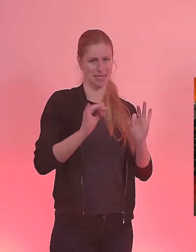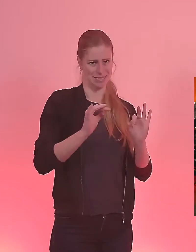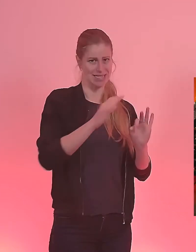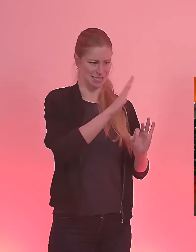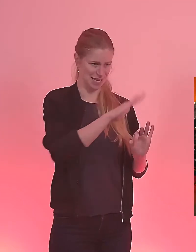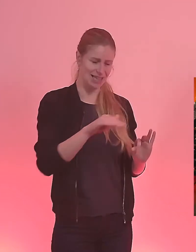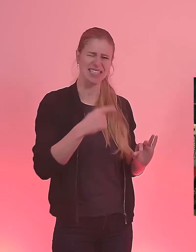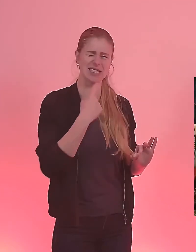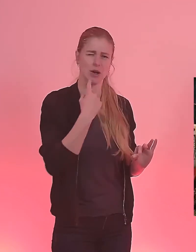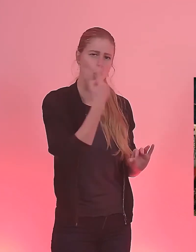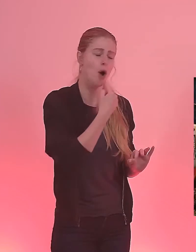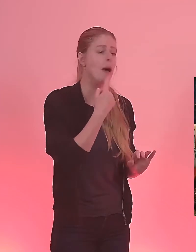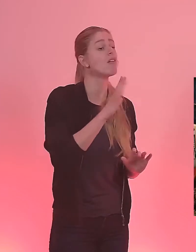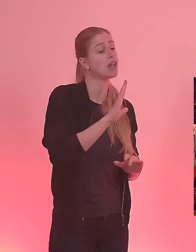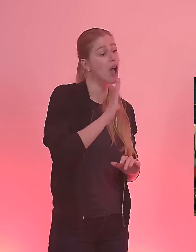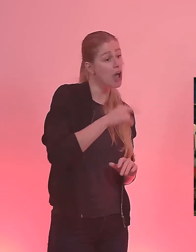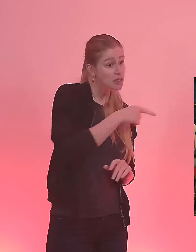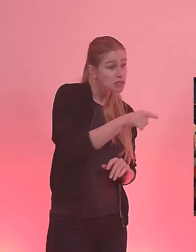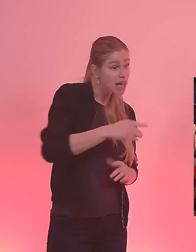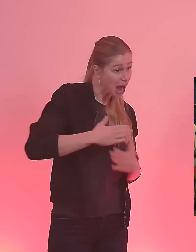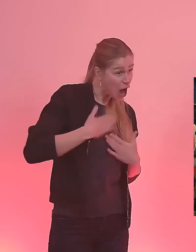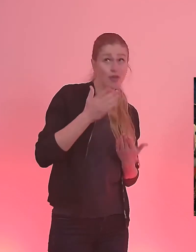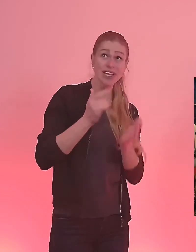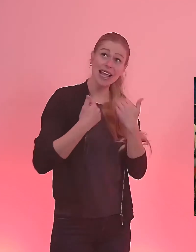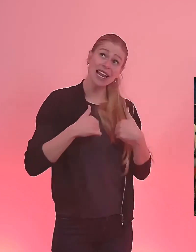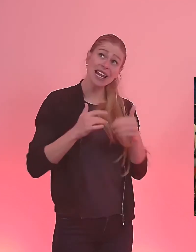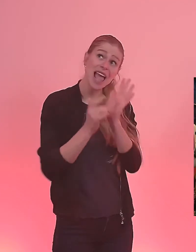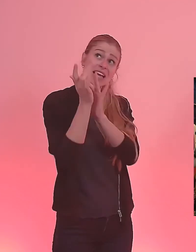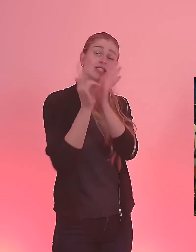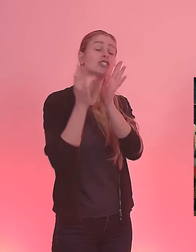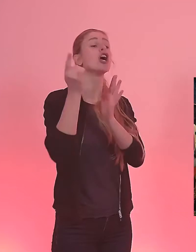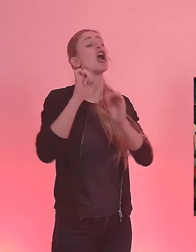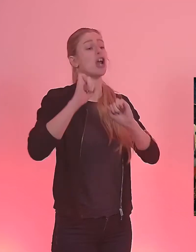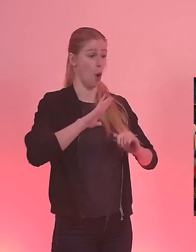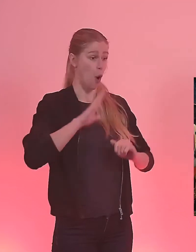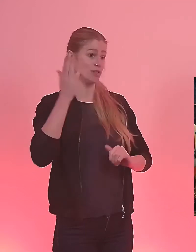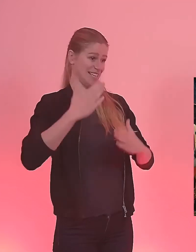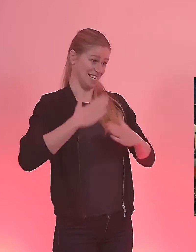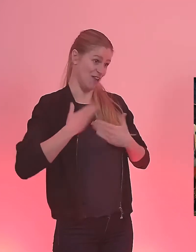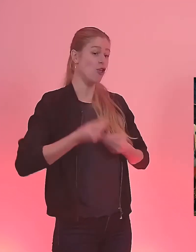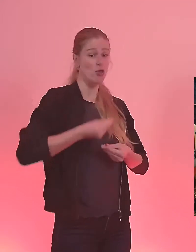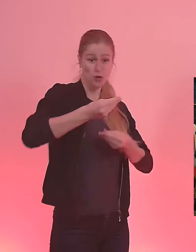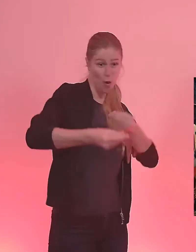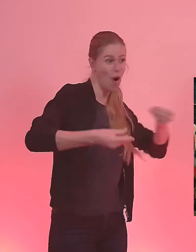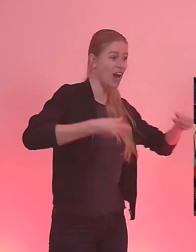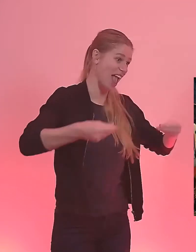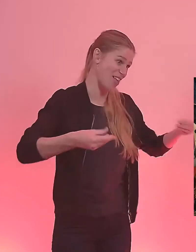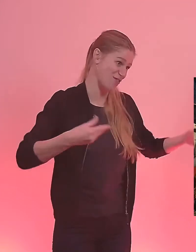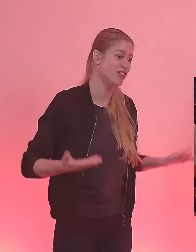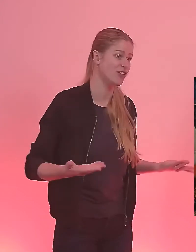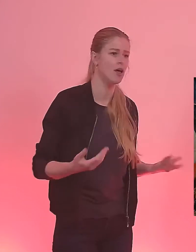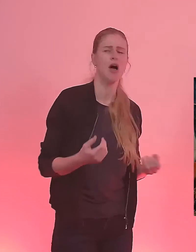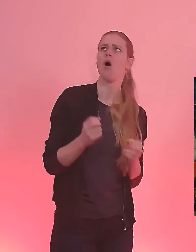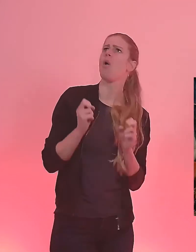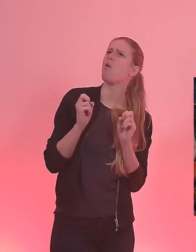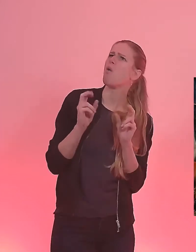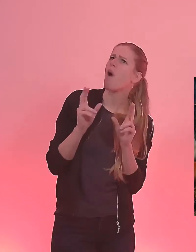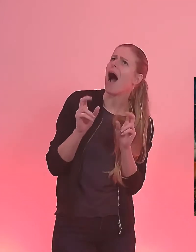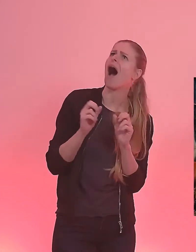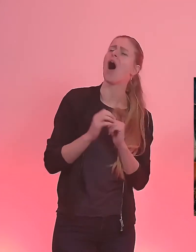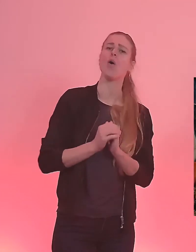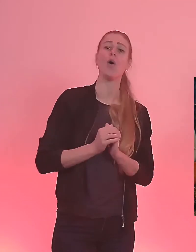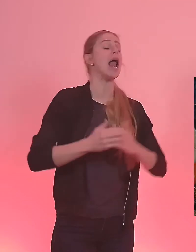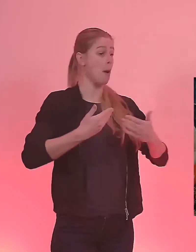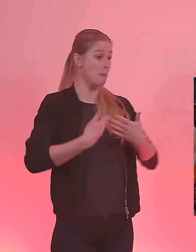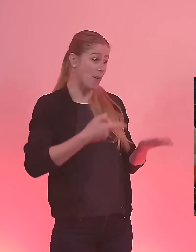houdt, kun je het ook weer zijn liefde doorgeven. Ja. Wauw. Ja, dat kun je allemaal door. En dat mag je doen met al je talenten